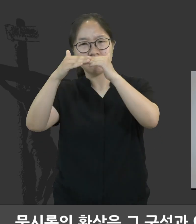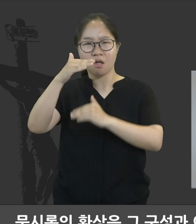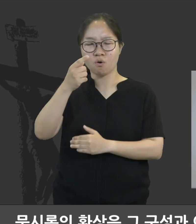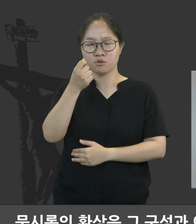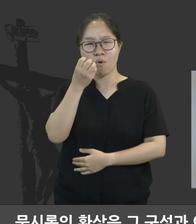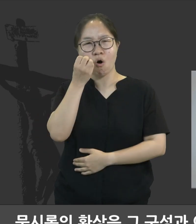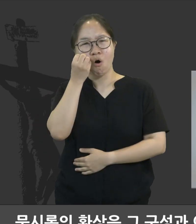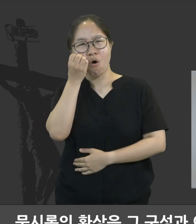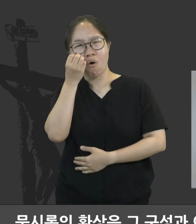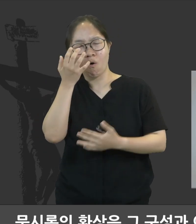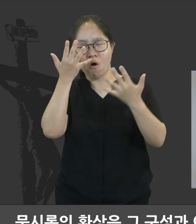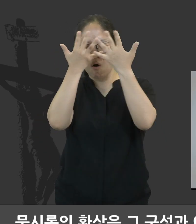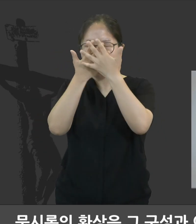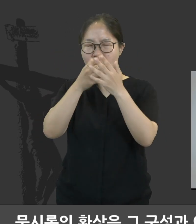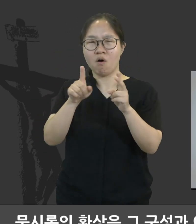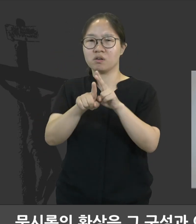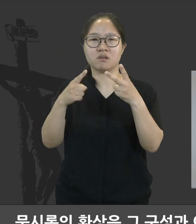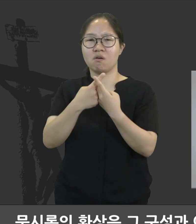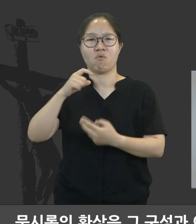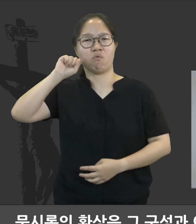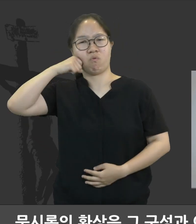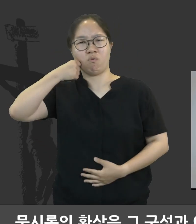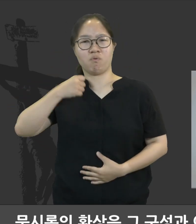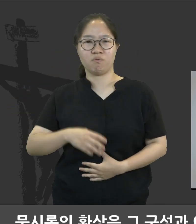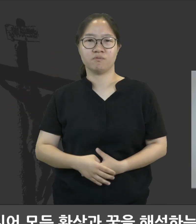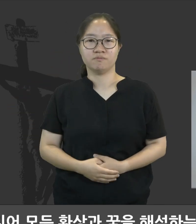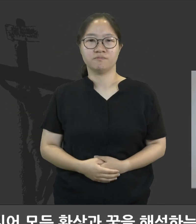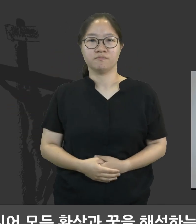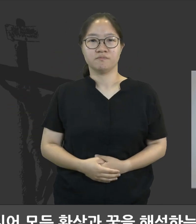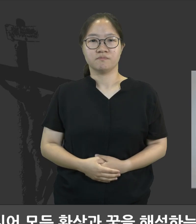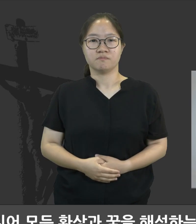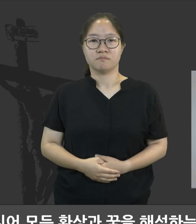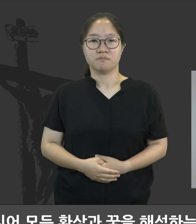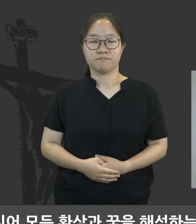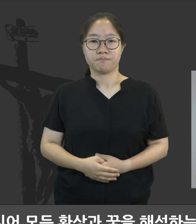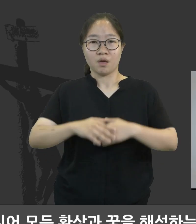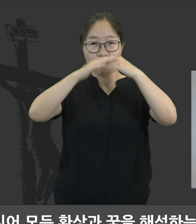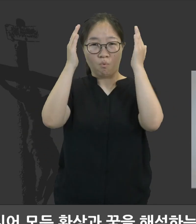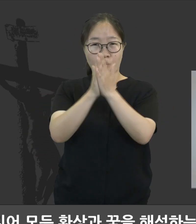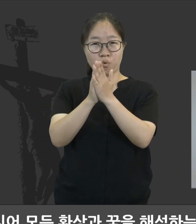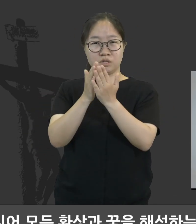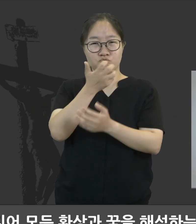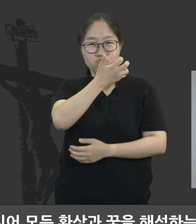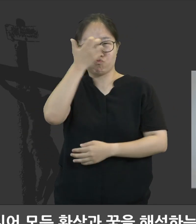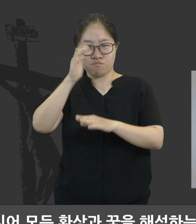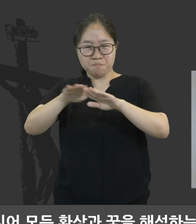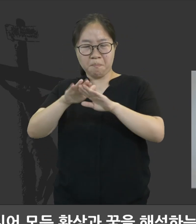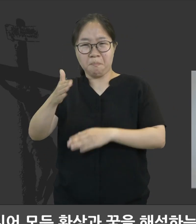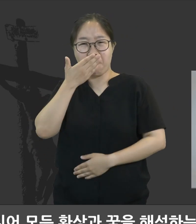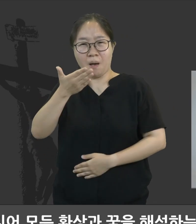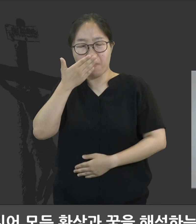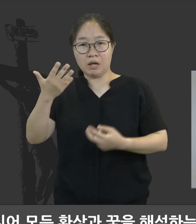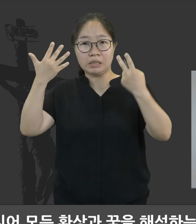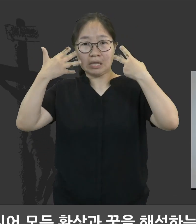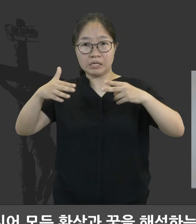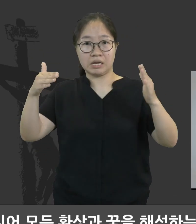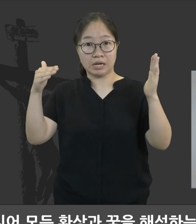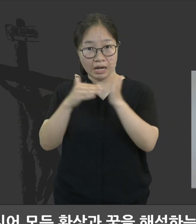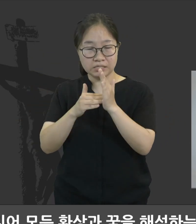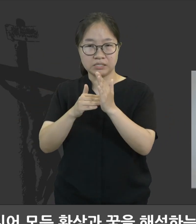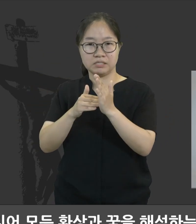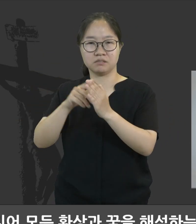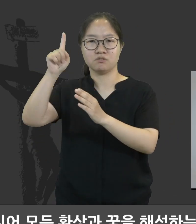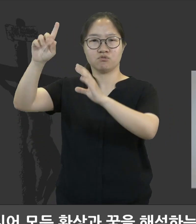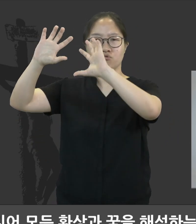복잡하고 이해하기 어렵습니다. 심지어 모든 환상과 꿈을 해석하는 지혜가 있었던 다니엘조차도